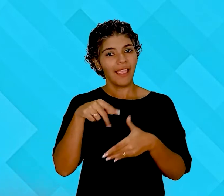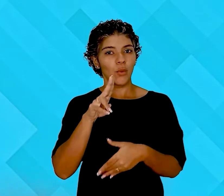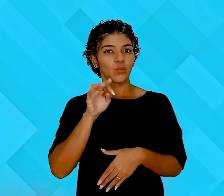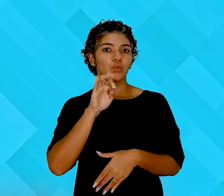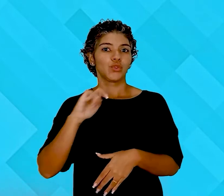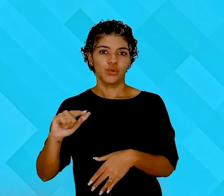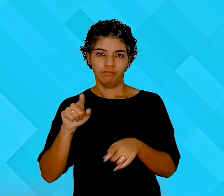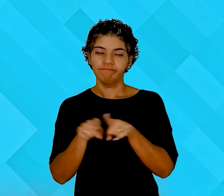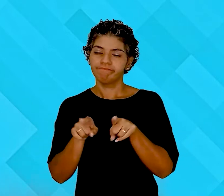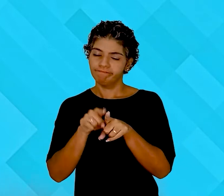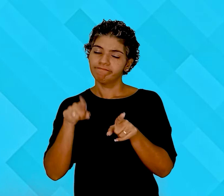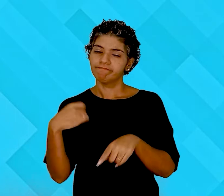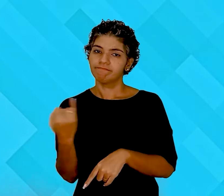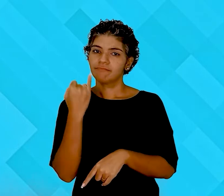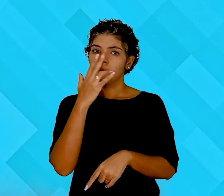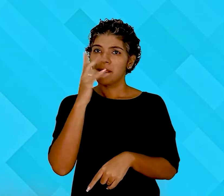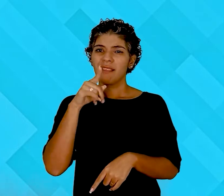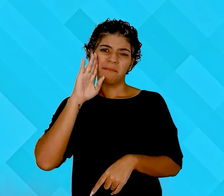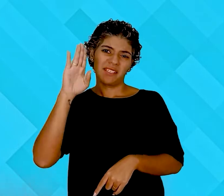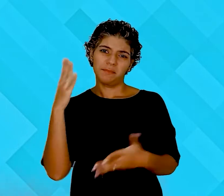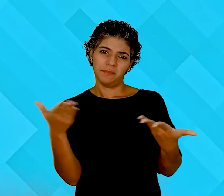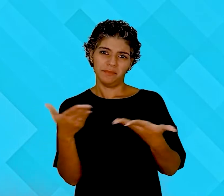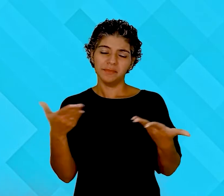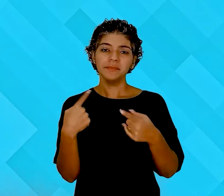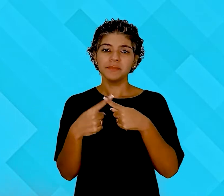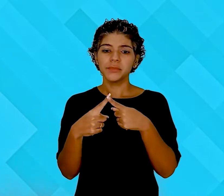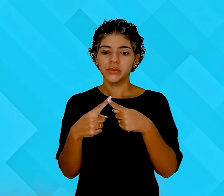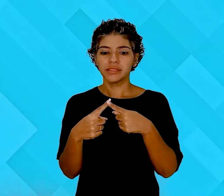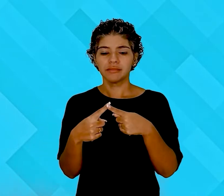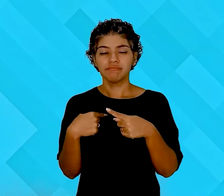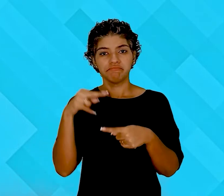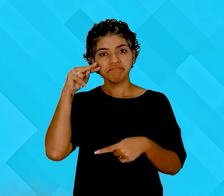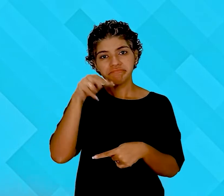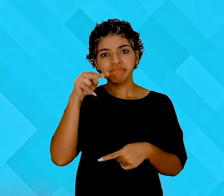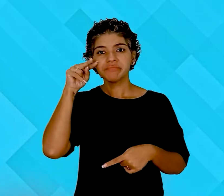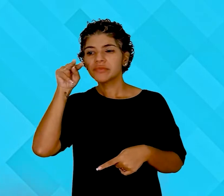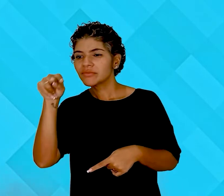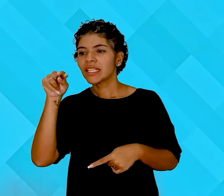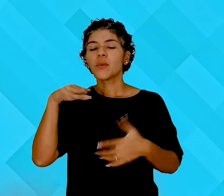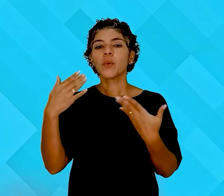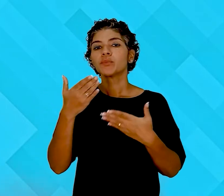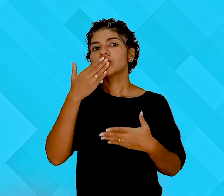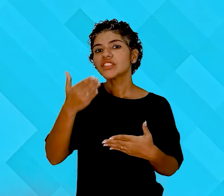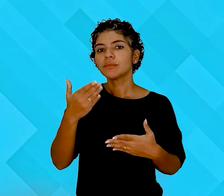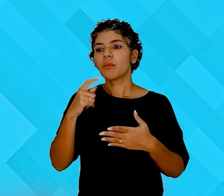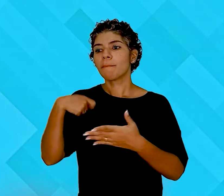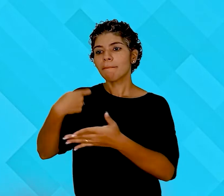pago, também se precisar fazer mídia. Eu diria que esse é bom. Fala para a gente rapidamente essa diferença de concepção que você apontou de comunicação